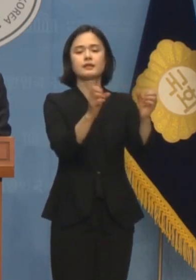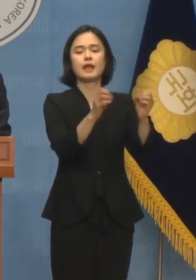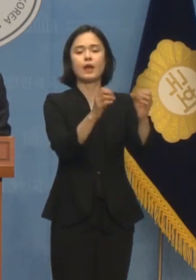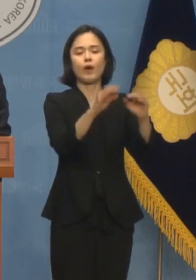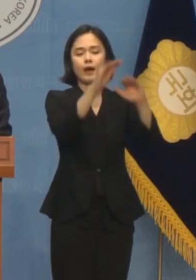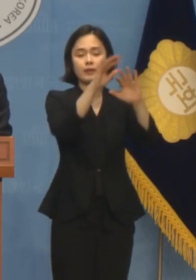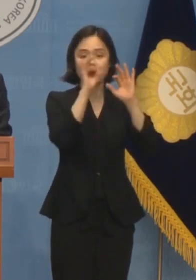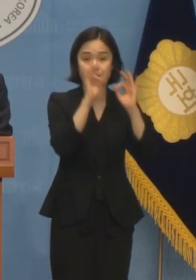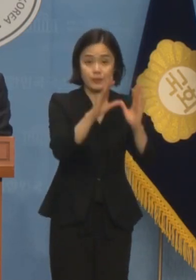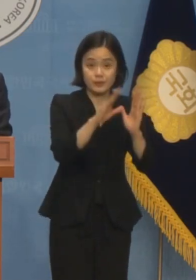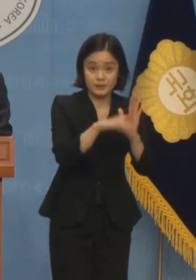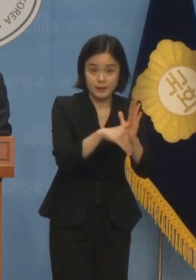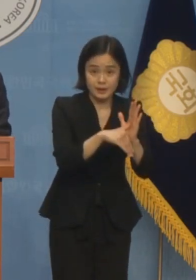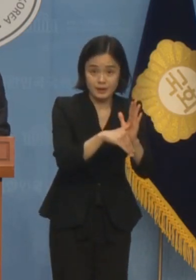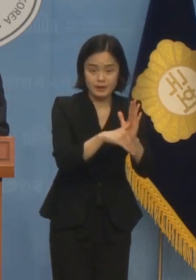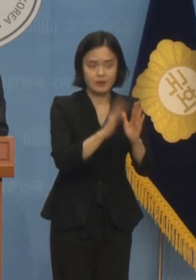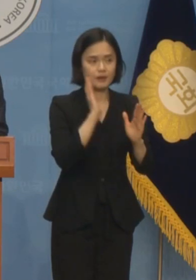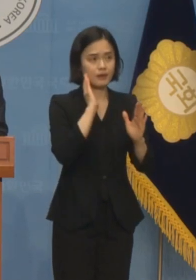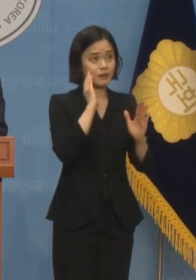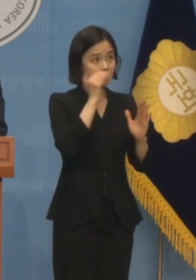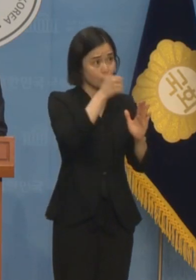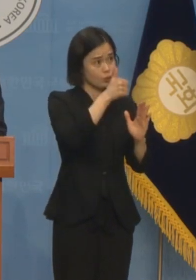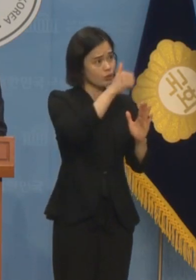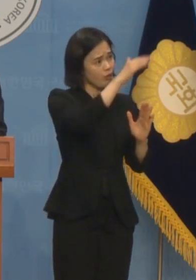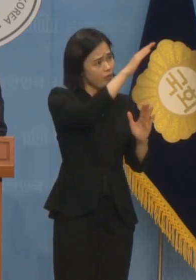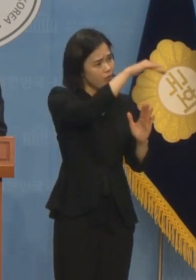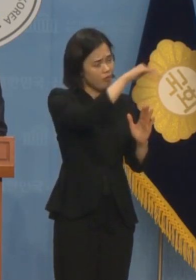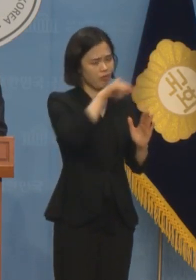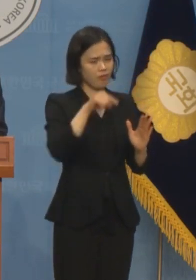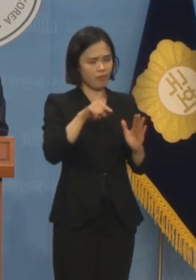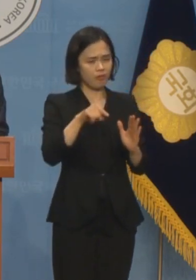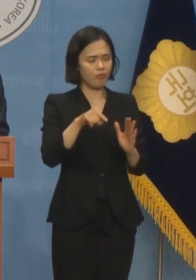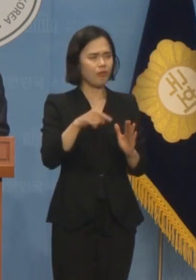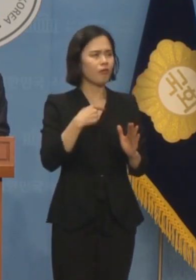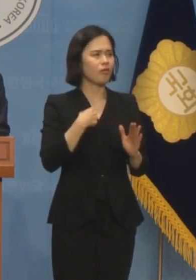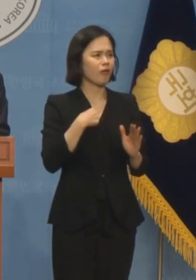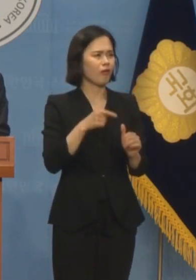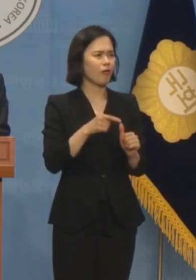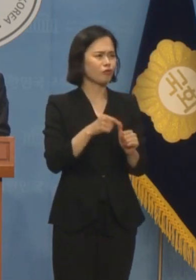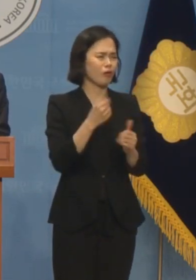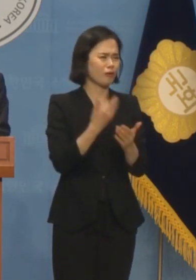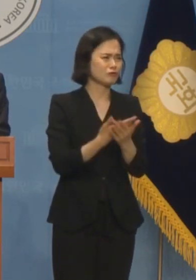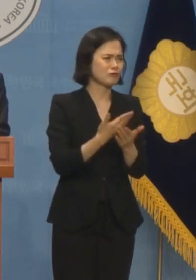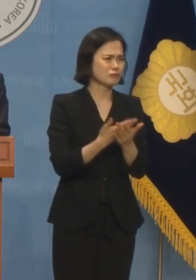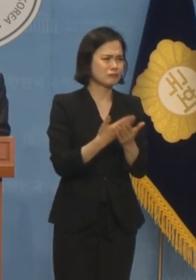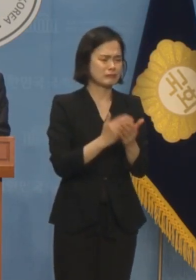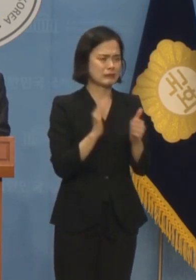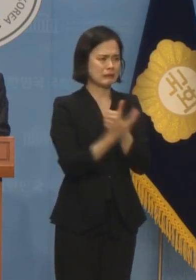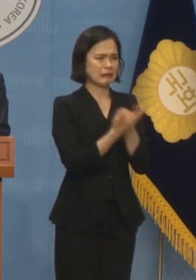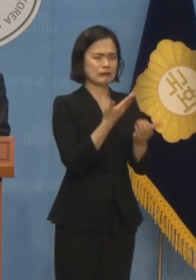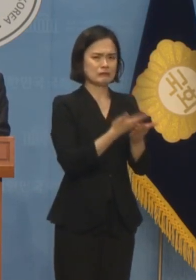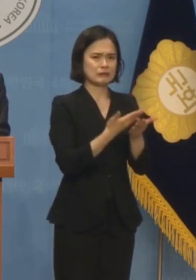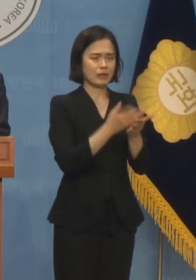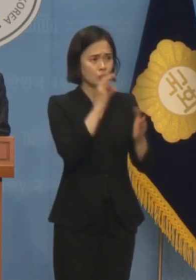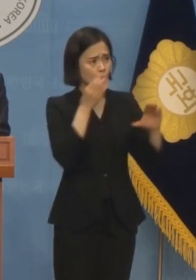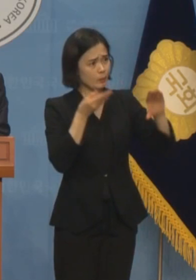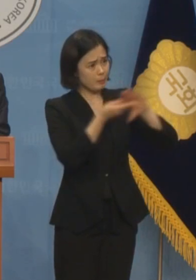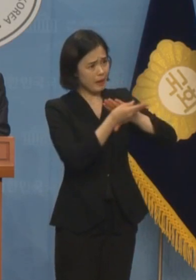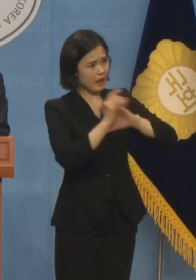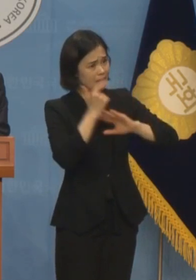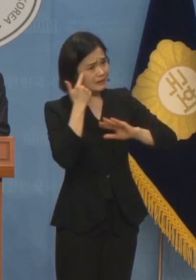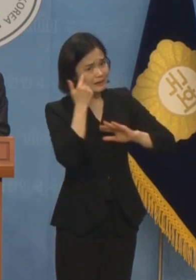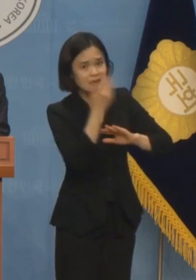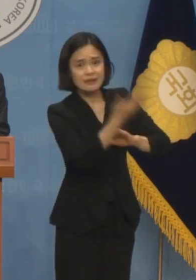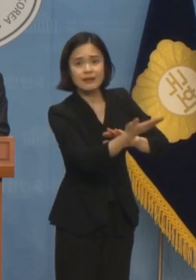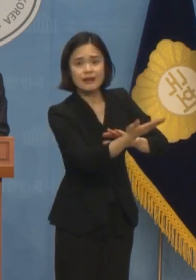구명 로비를 한 것은 아닌지, 있었다면 어떤 경로에 누가 개입했는지, 혹시 그 경로